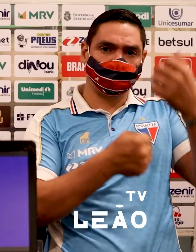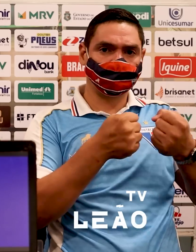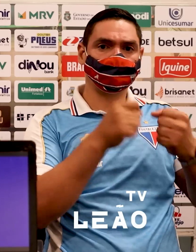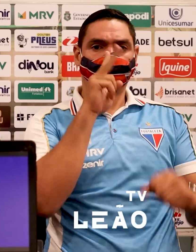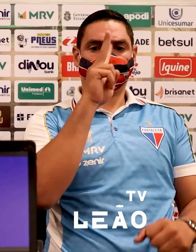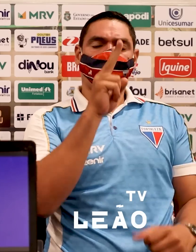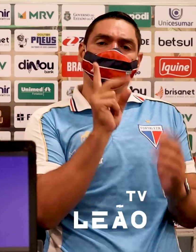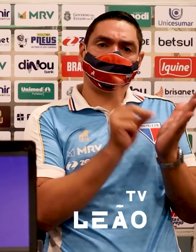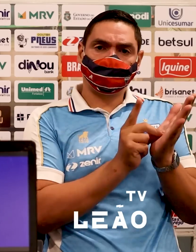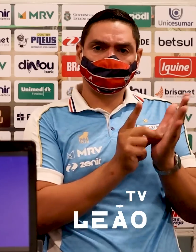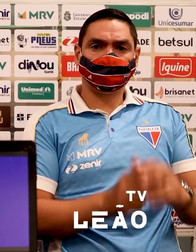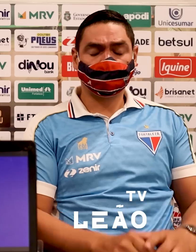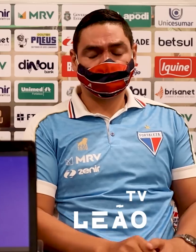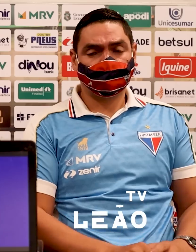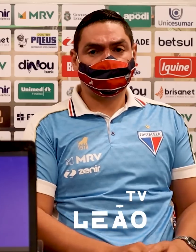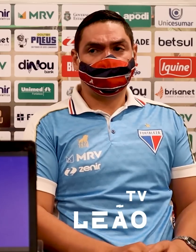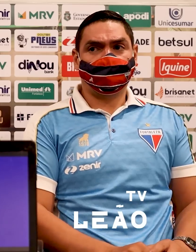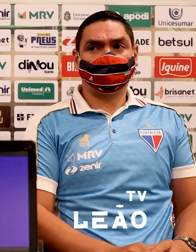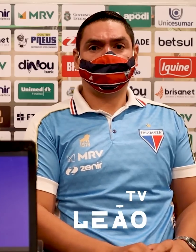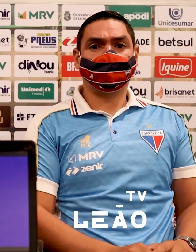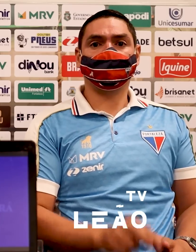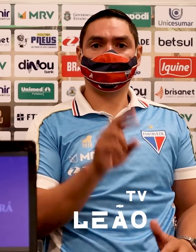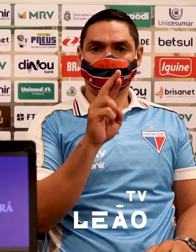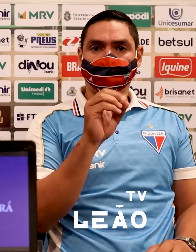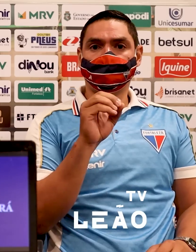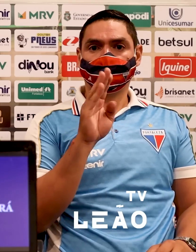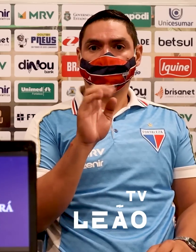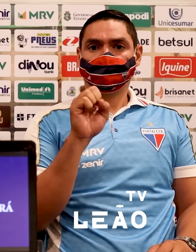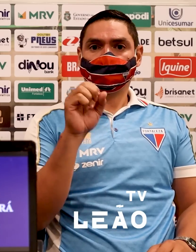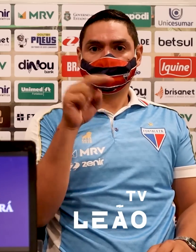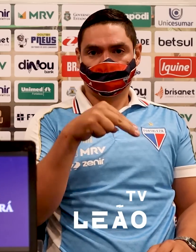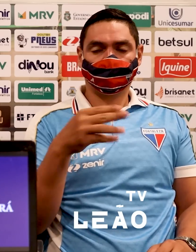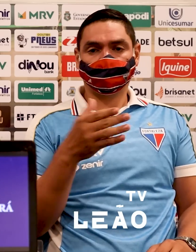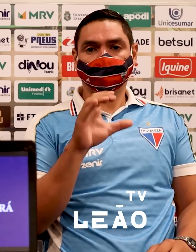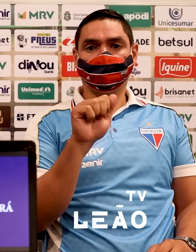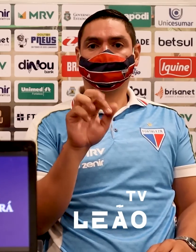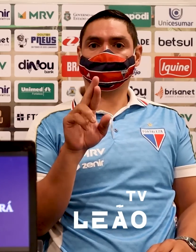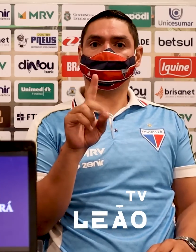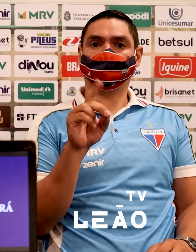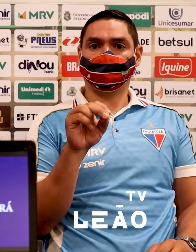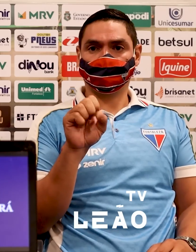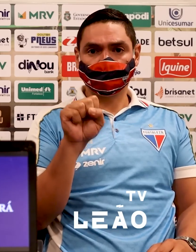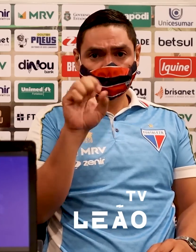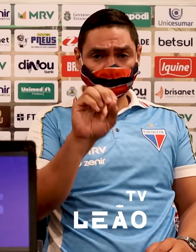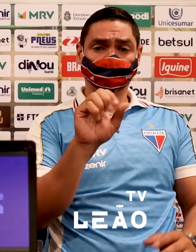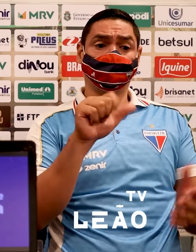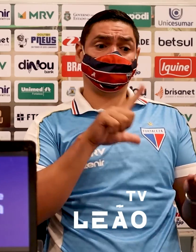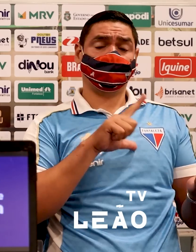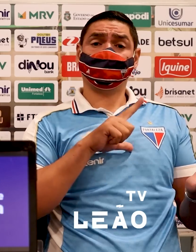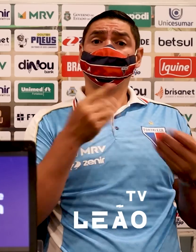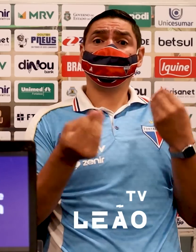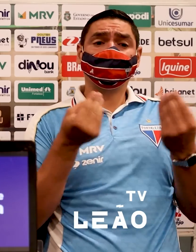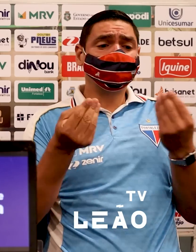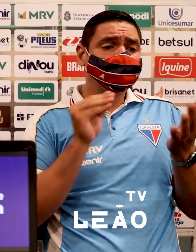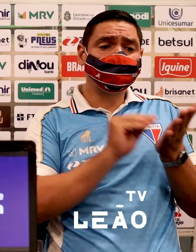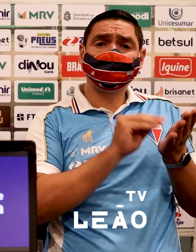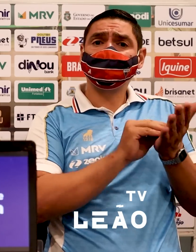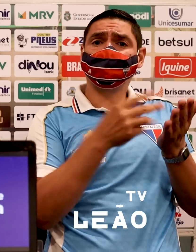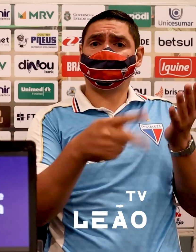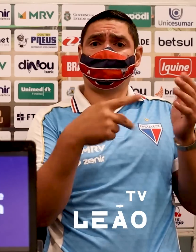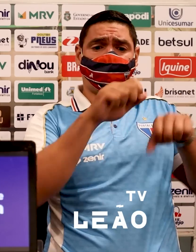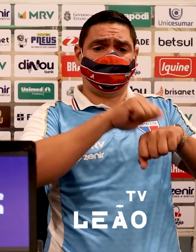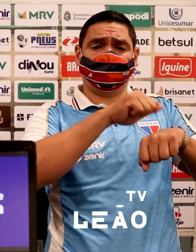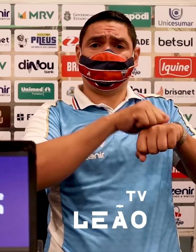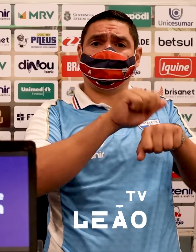para ter transições ofensivas. O Robson Cardoso, Web Rádio Voz do Repórter, ele pergunta onde foi parar a intensidade do seu